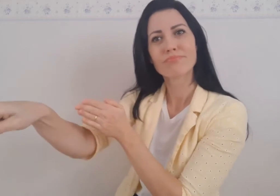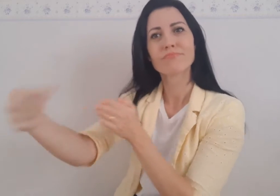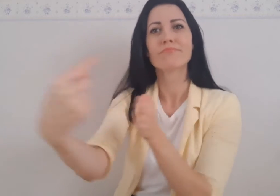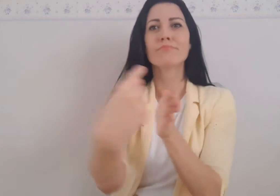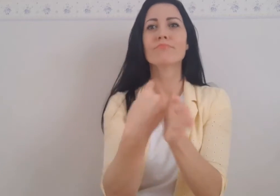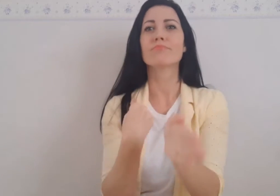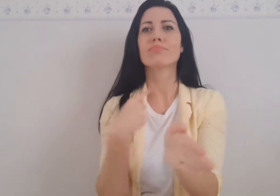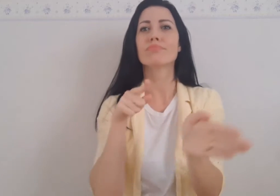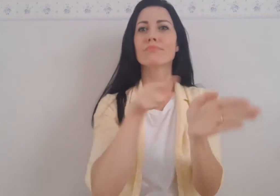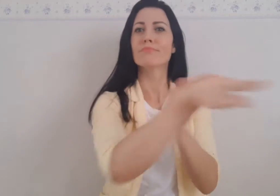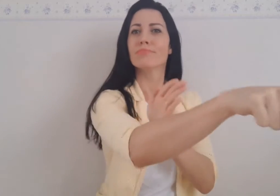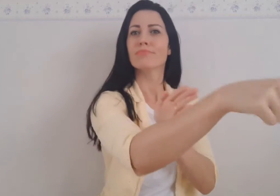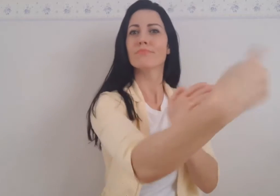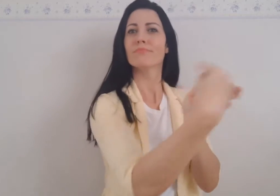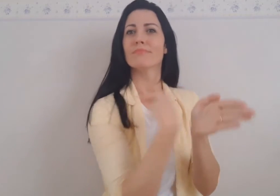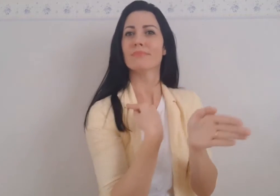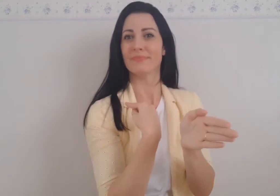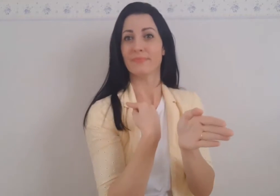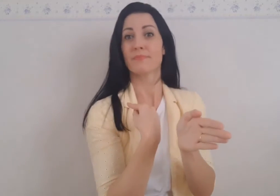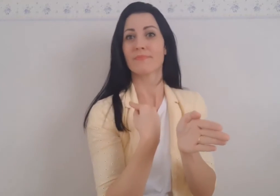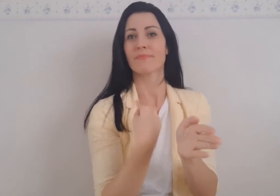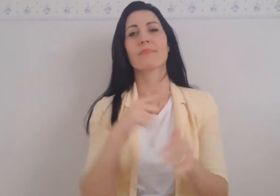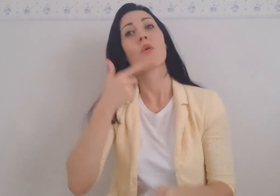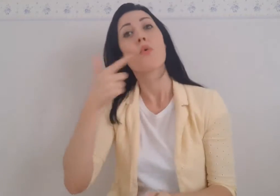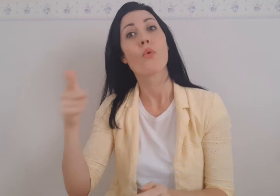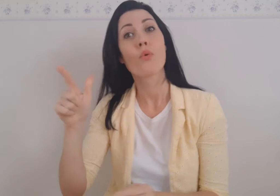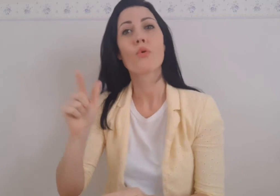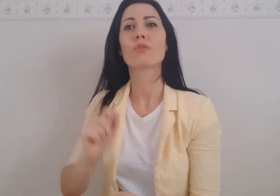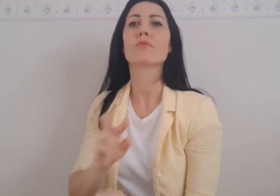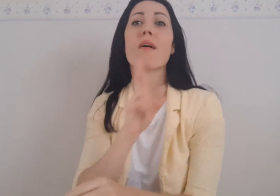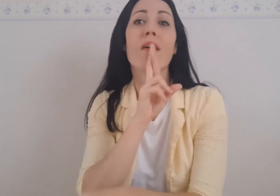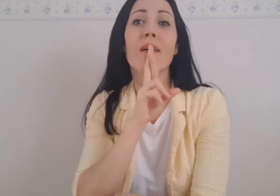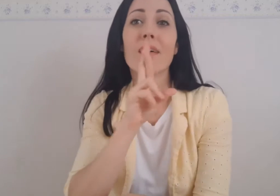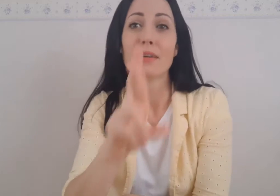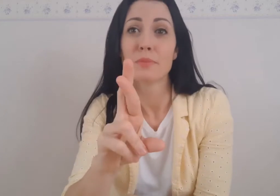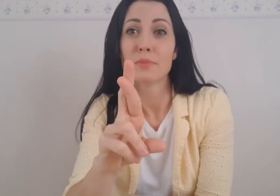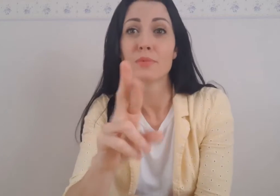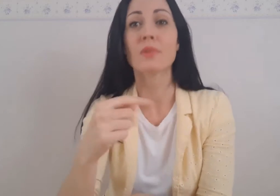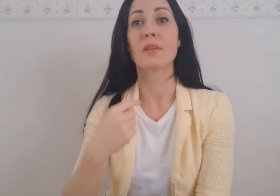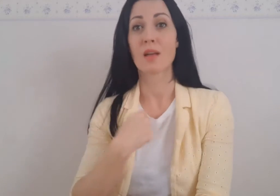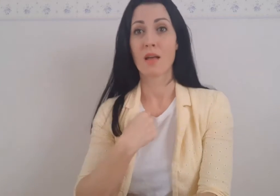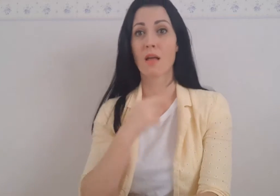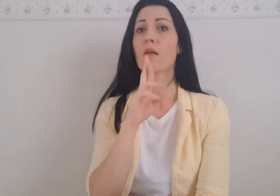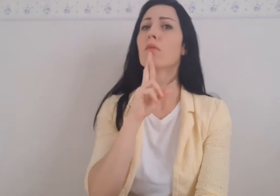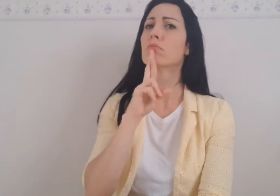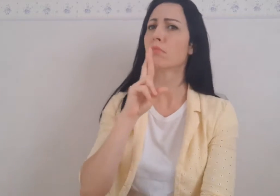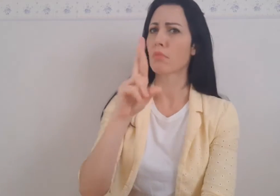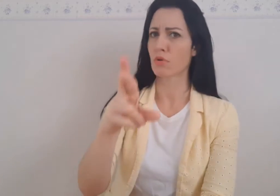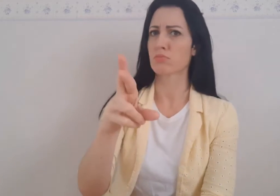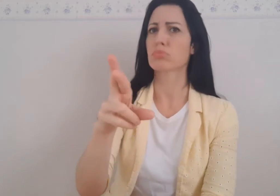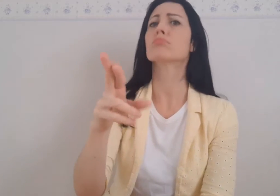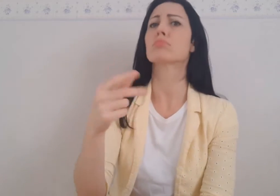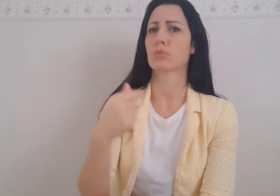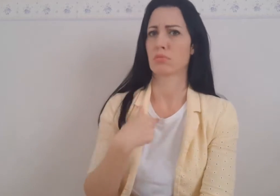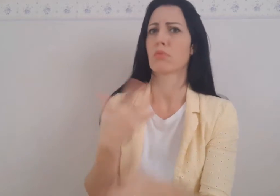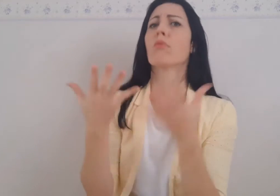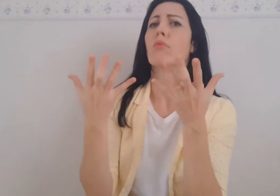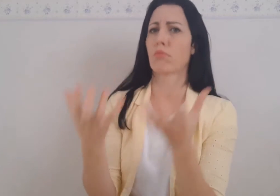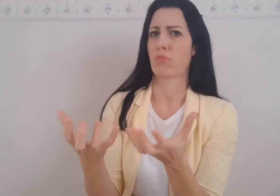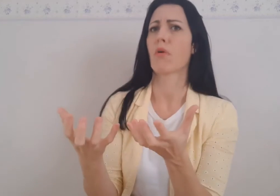para ele, você para mim e assim por diante. Outro, responder. Eu respondo para você que